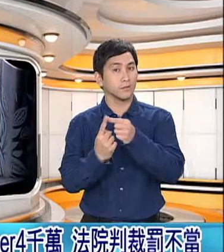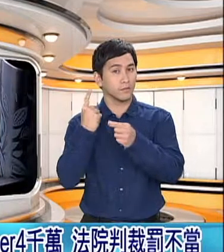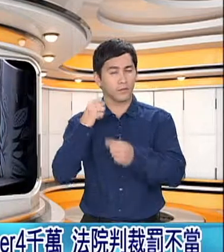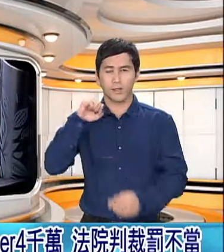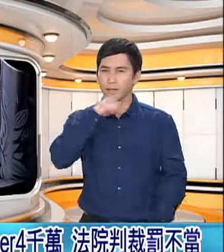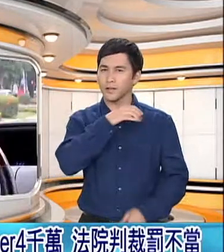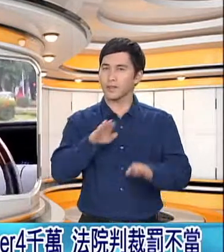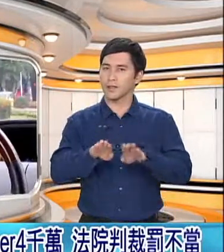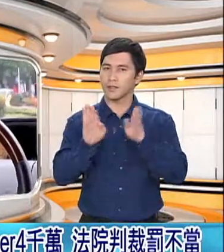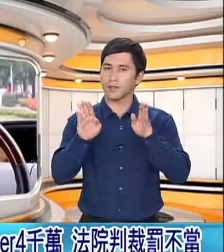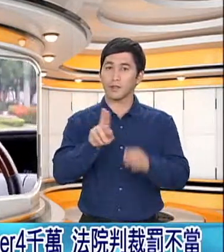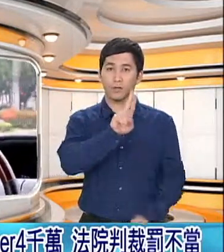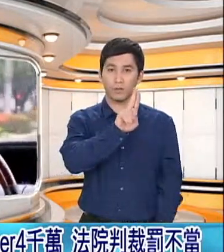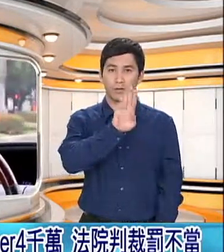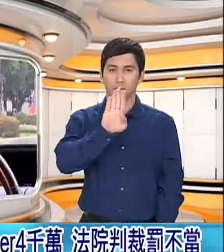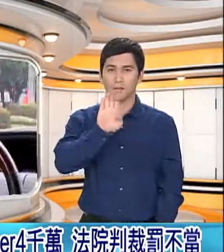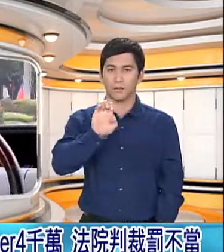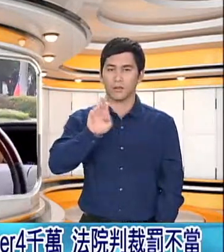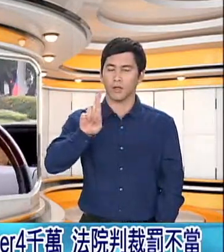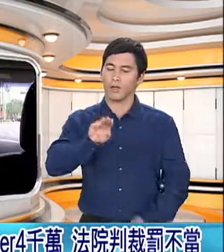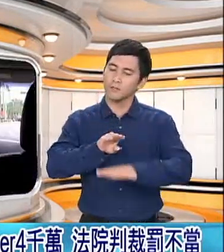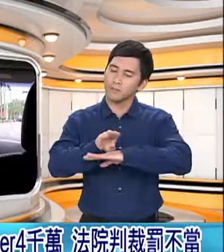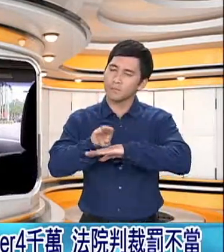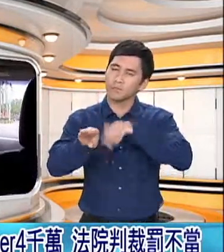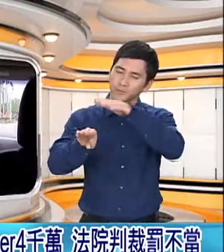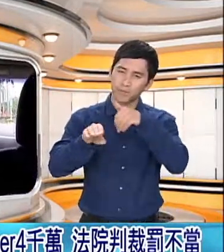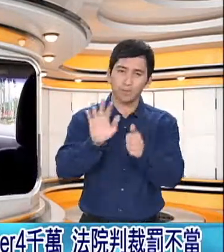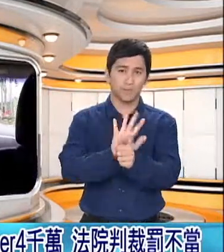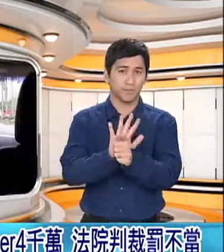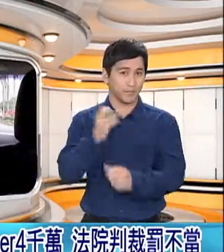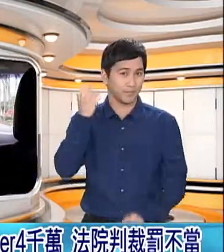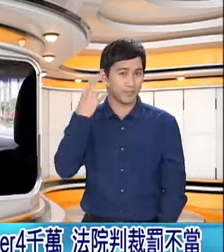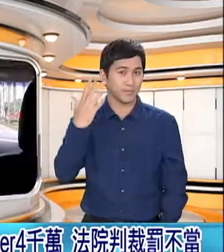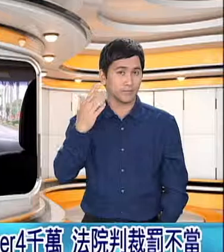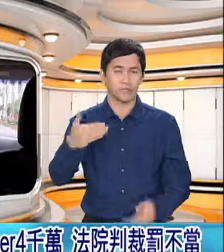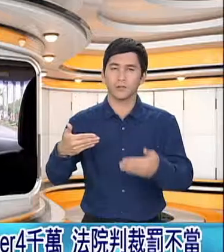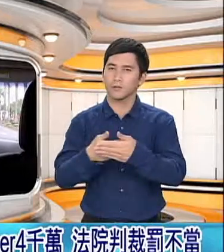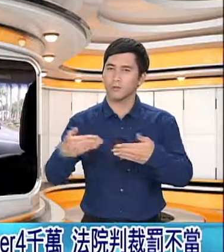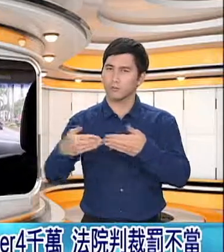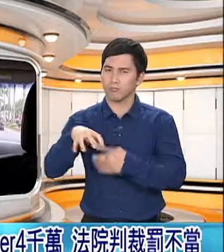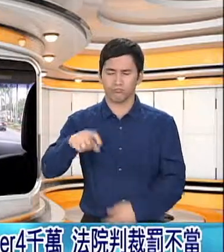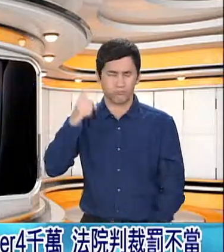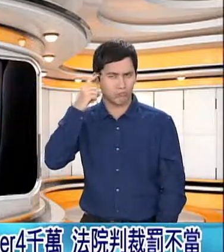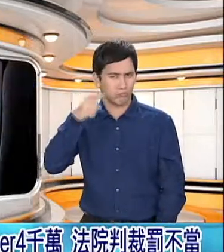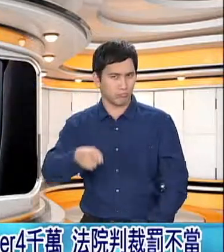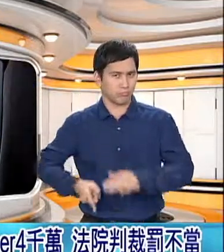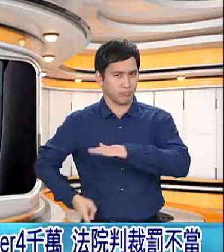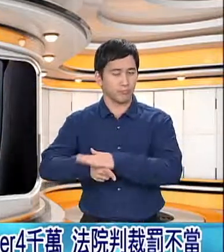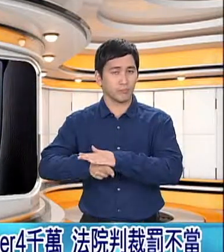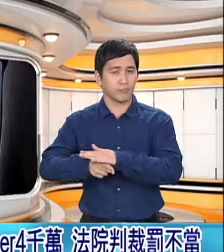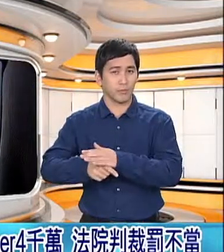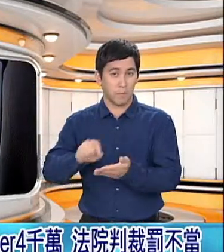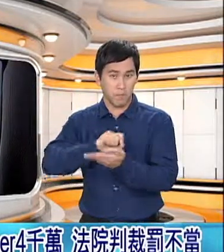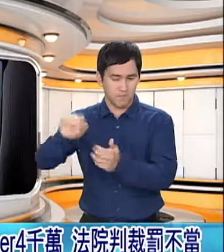Uber 去年来台提供轿车服务，但是持续被交通部认定违法，开出了4000多万元的罚